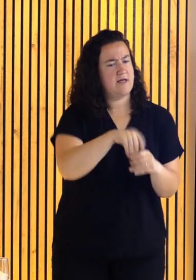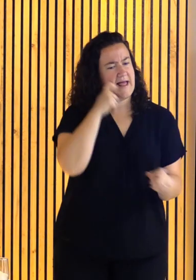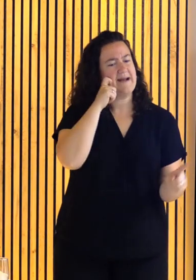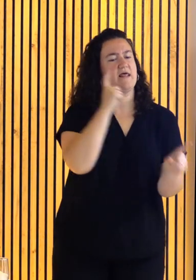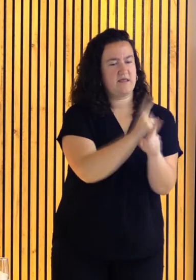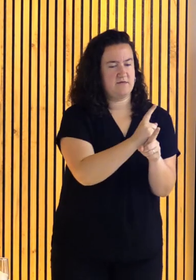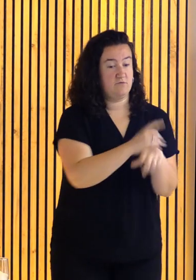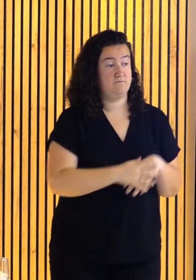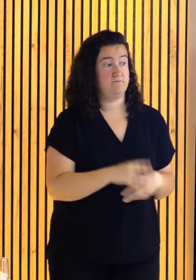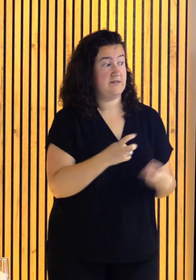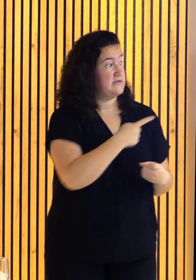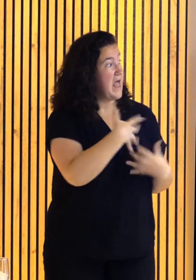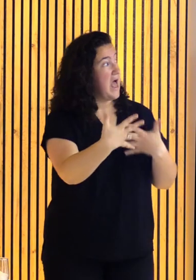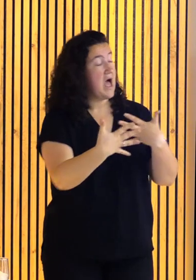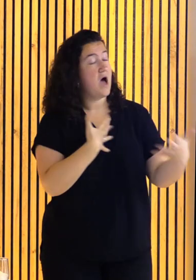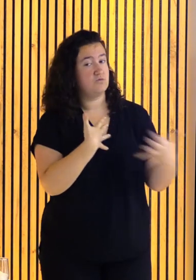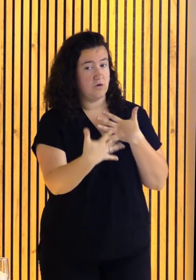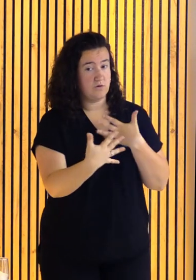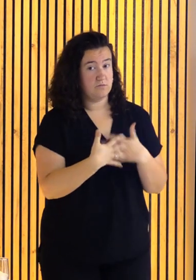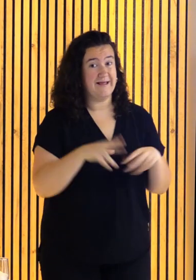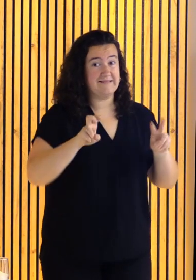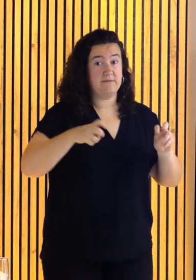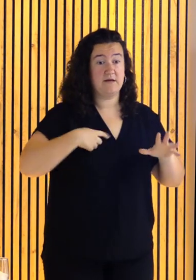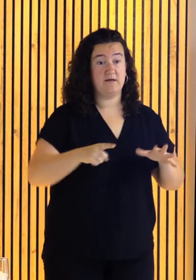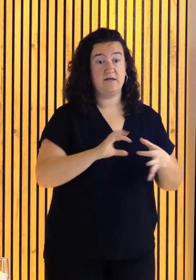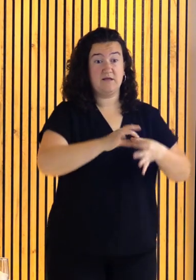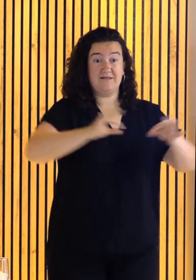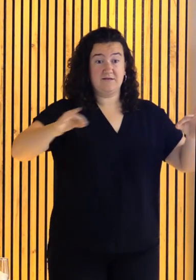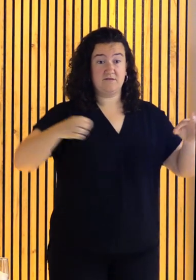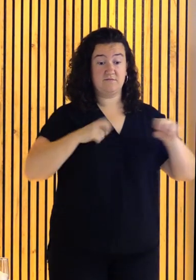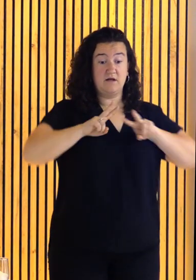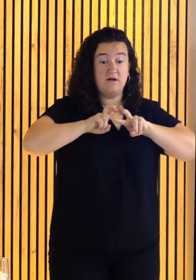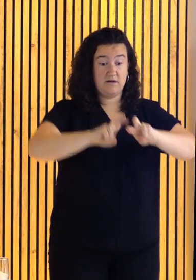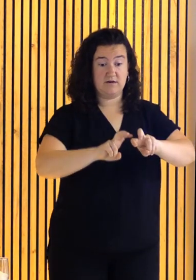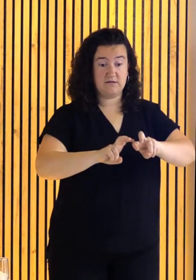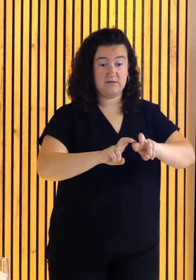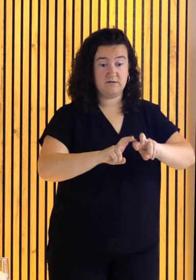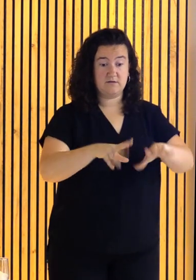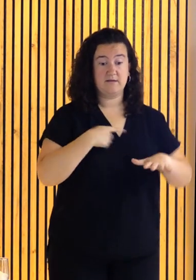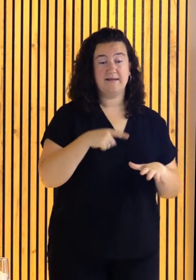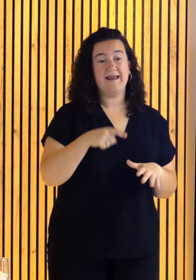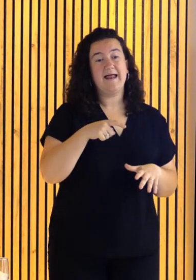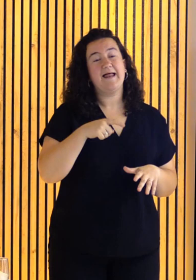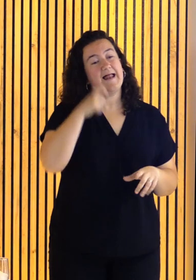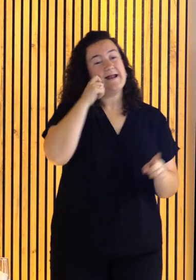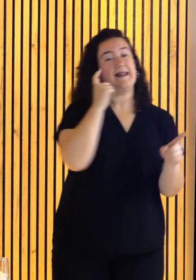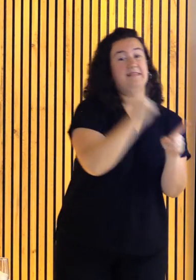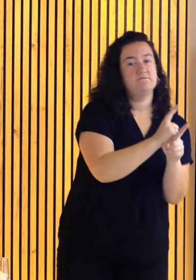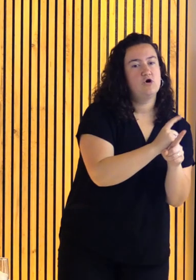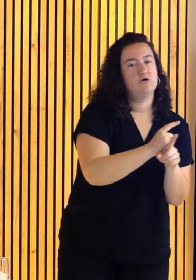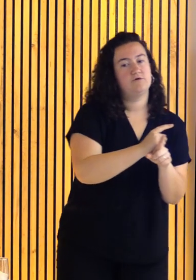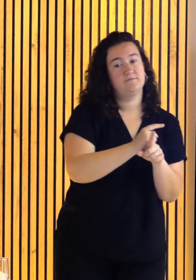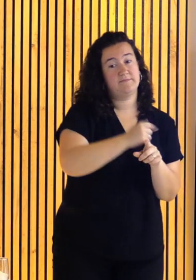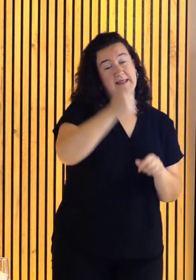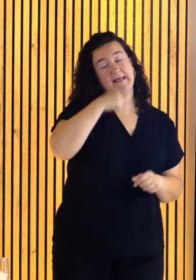Belek, autore honek, interseksionalitateaz egiten duen analizian, arrazismoa, sexismoa eta kapitalismoa